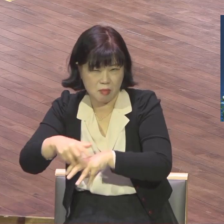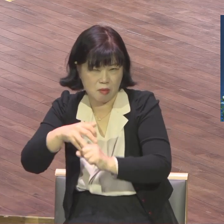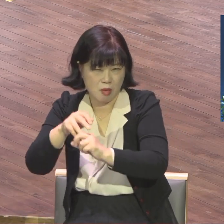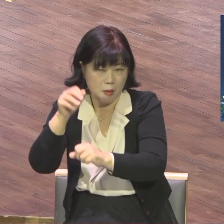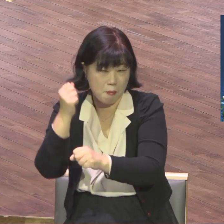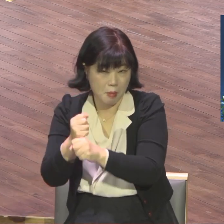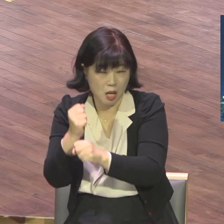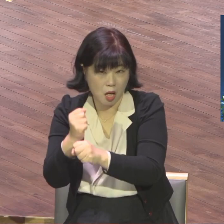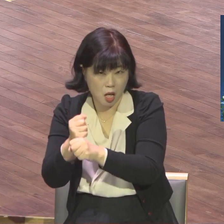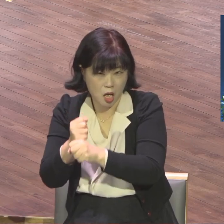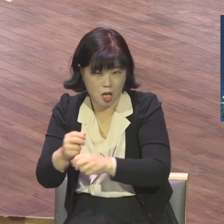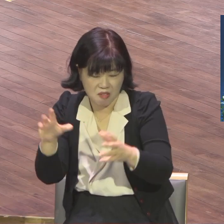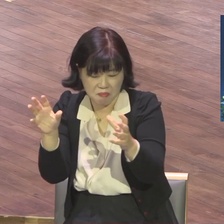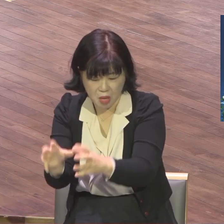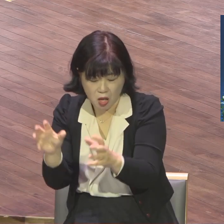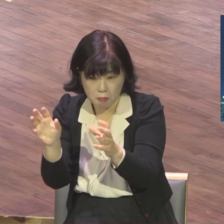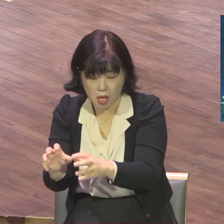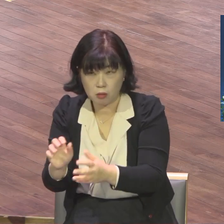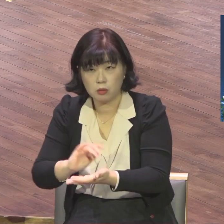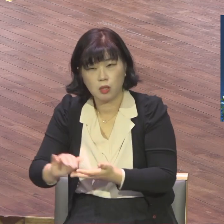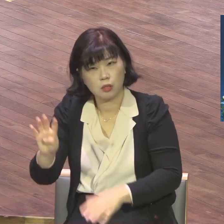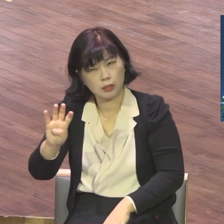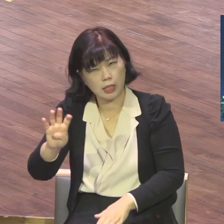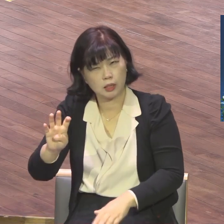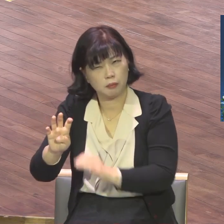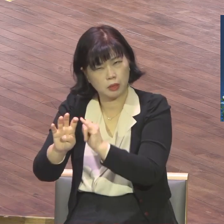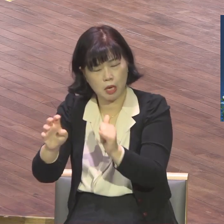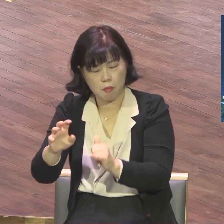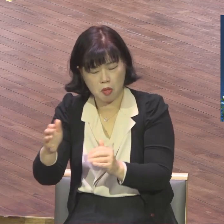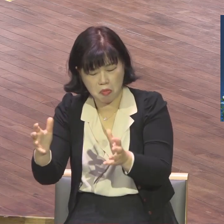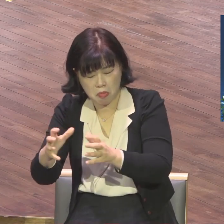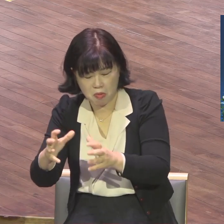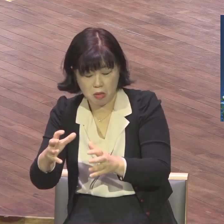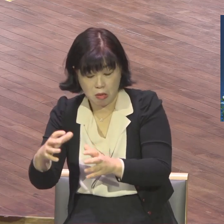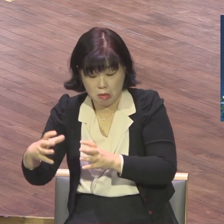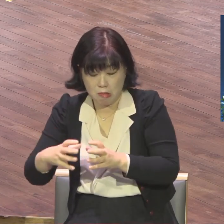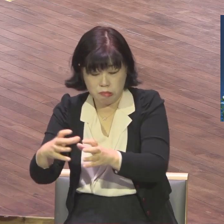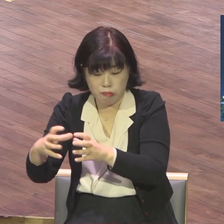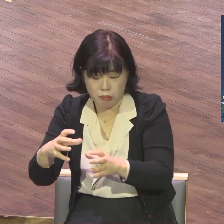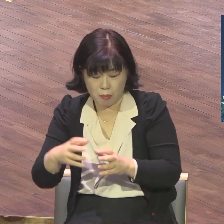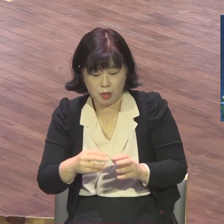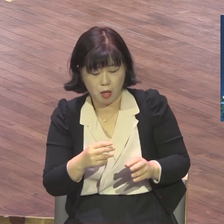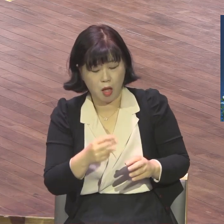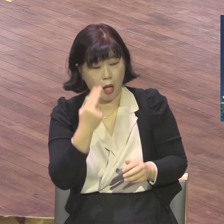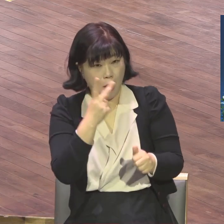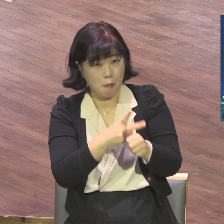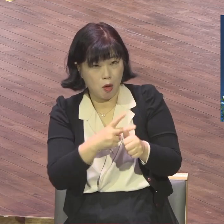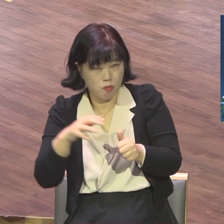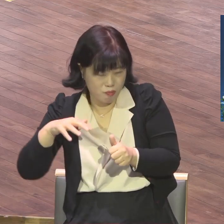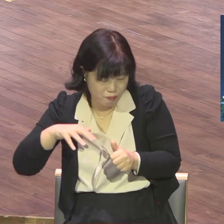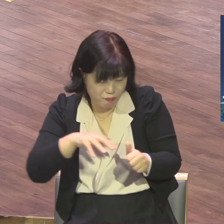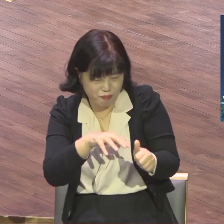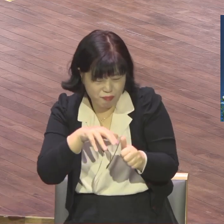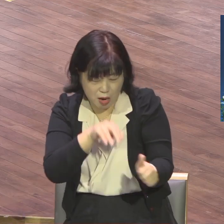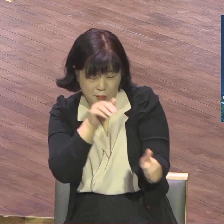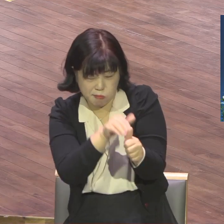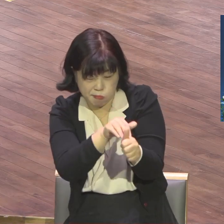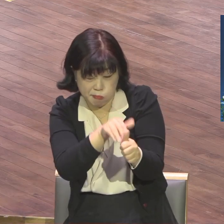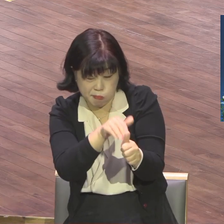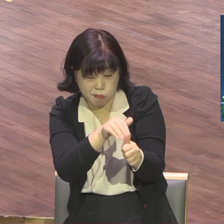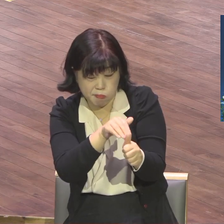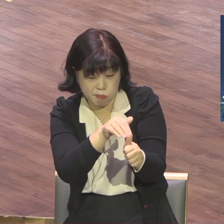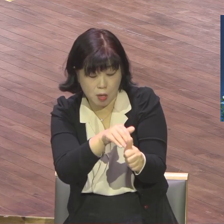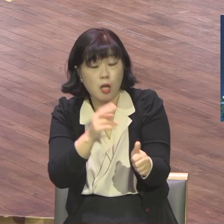먹지도 자지도 않겠다는 결사대 40명이 조직돼가 온갖 괴로움을 다 줘. 그런 유대인인데 그럼에도